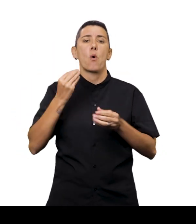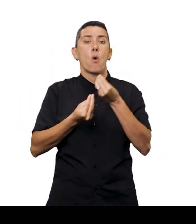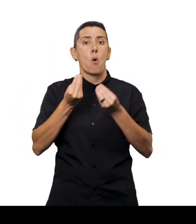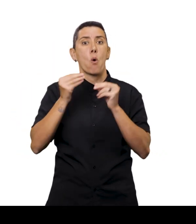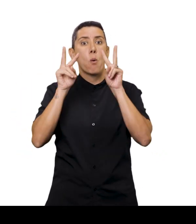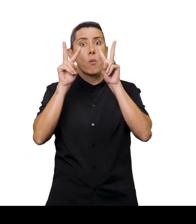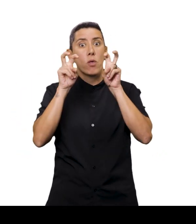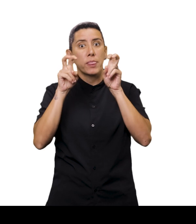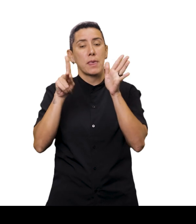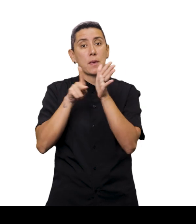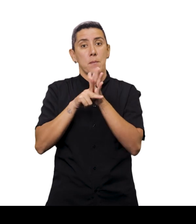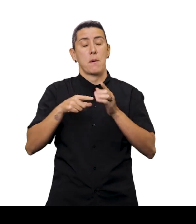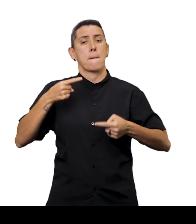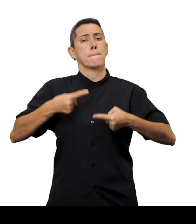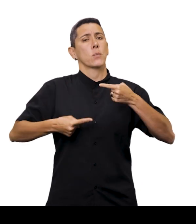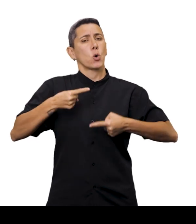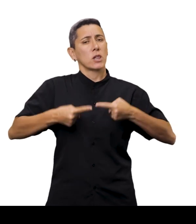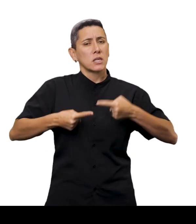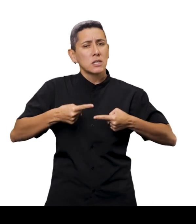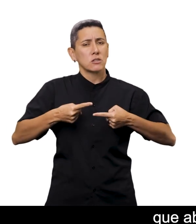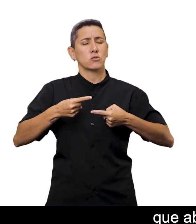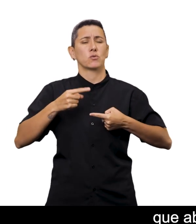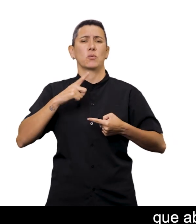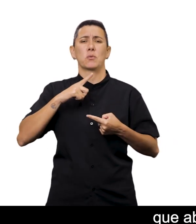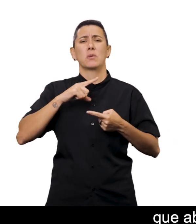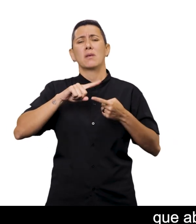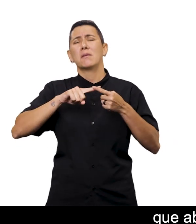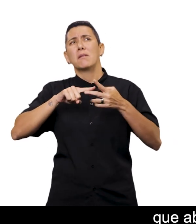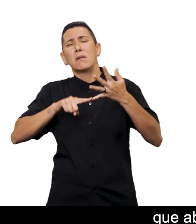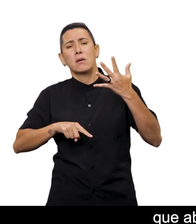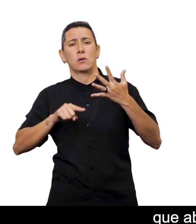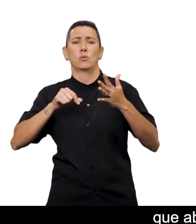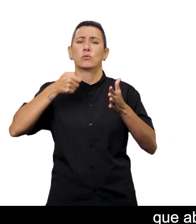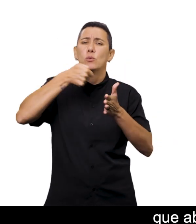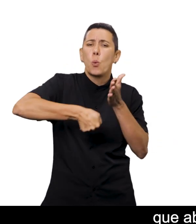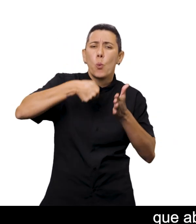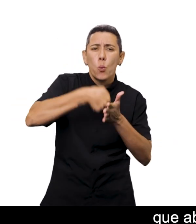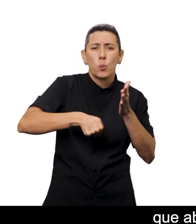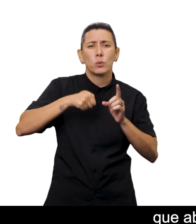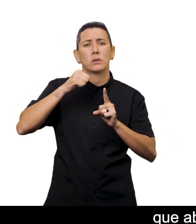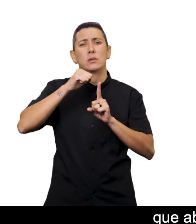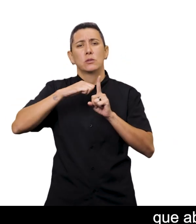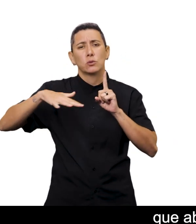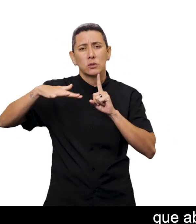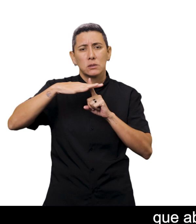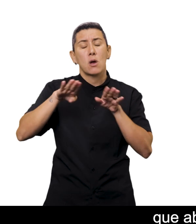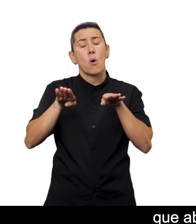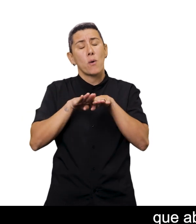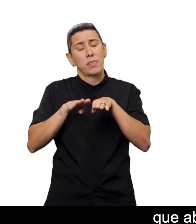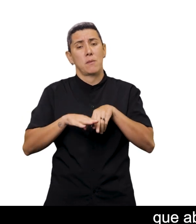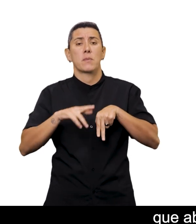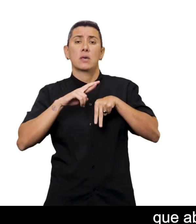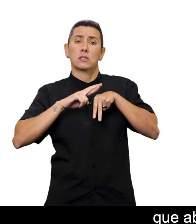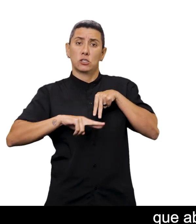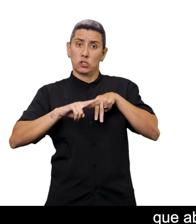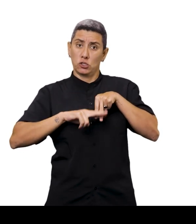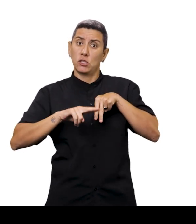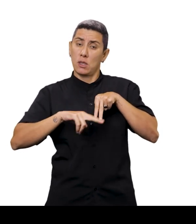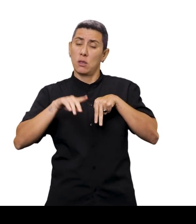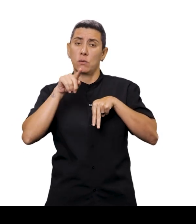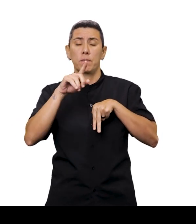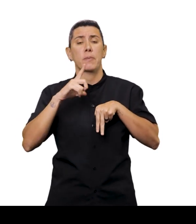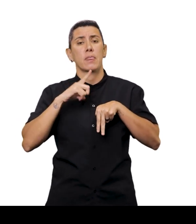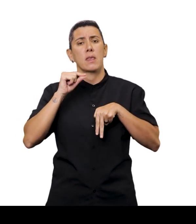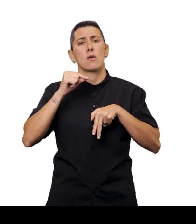urgentes e sensíveis sobre temas políticos que abrangem desde lutas sociais até questões de gênero.